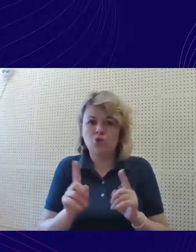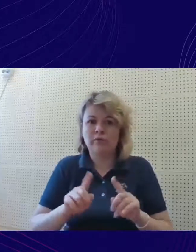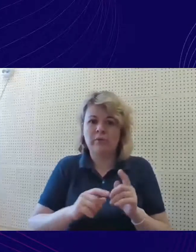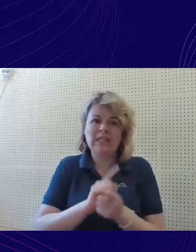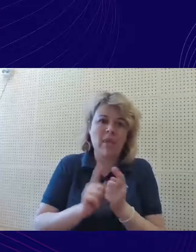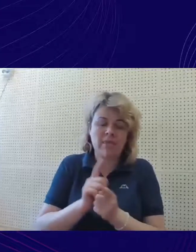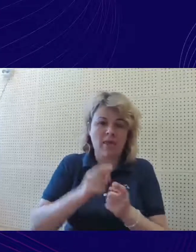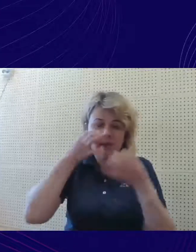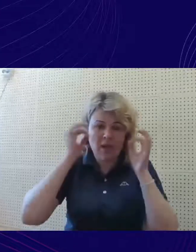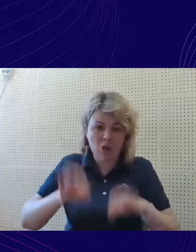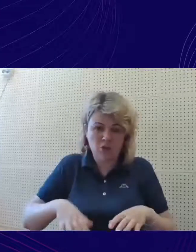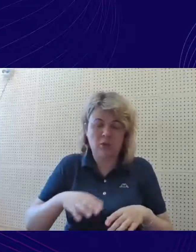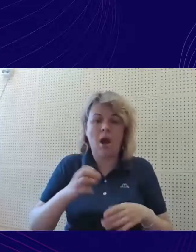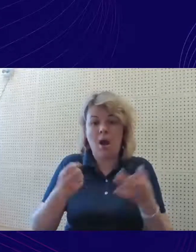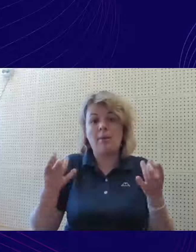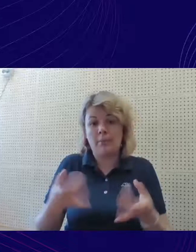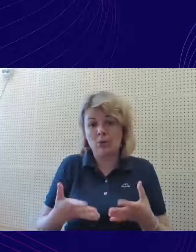мы к этому